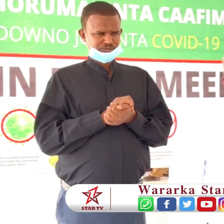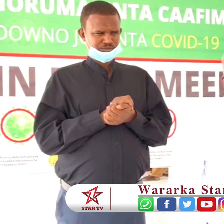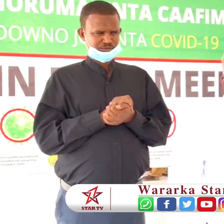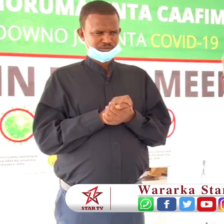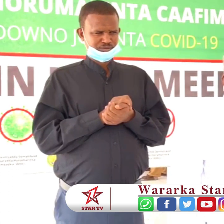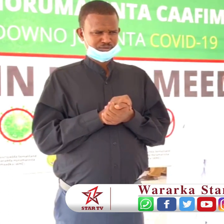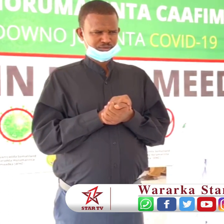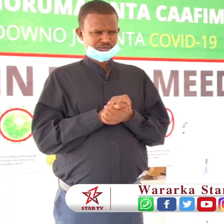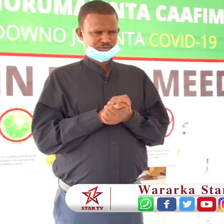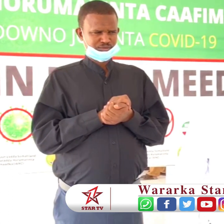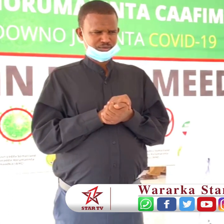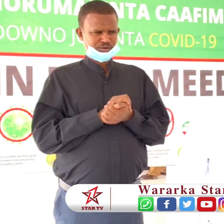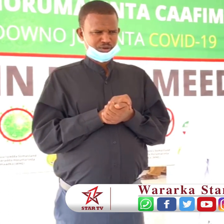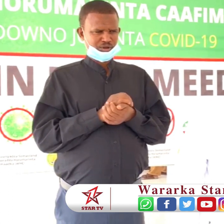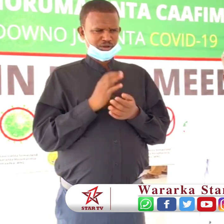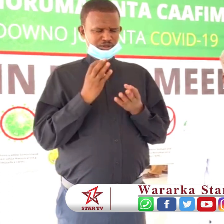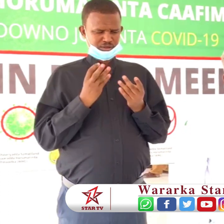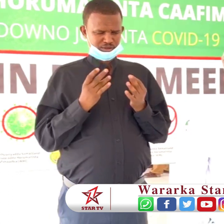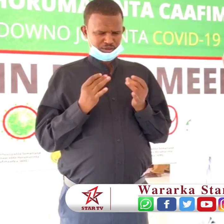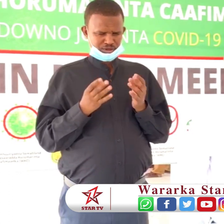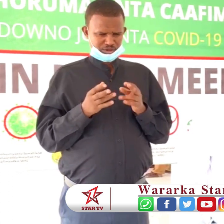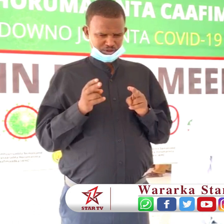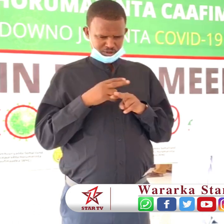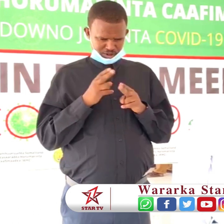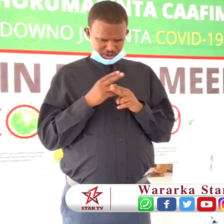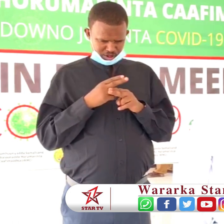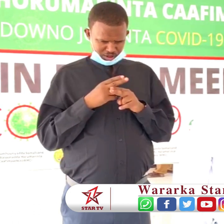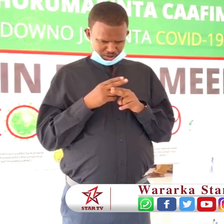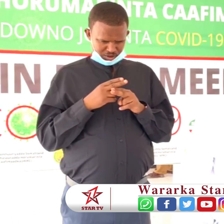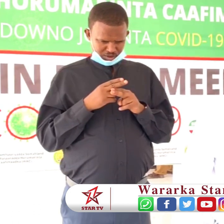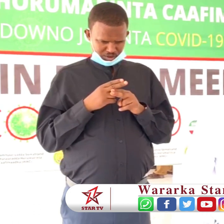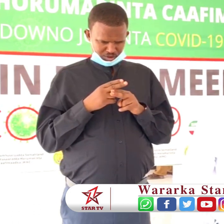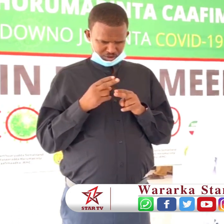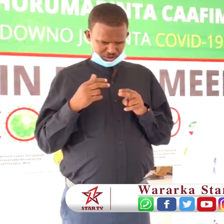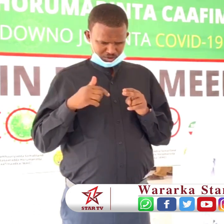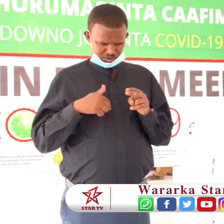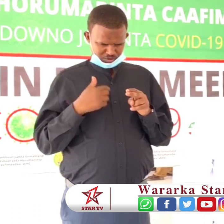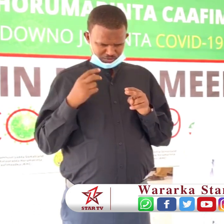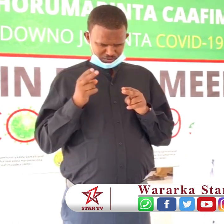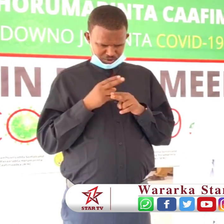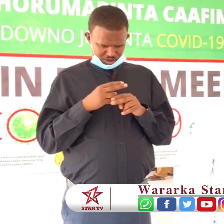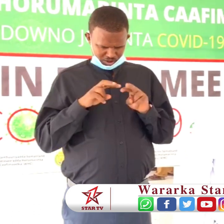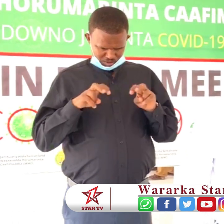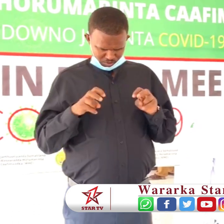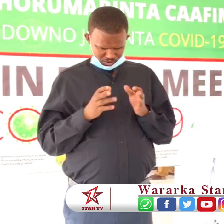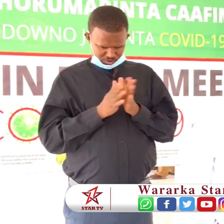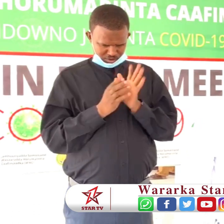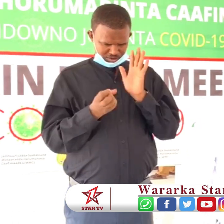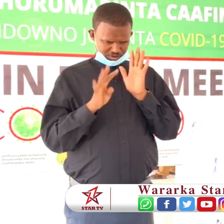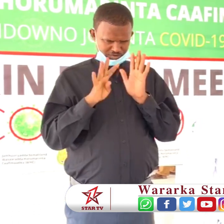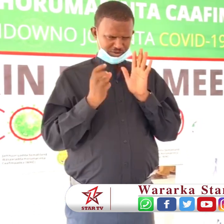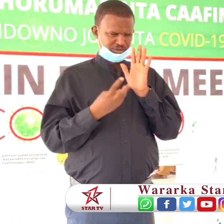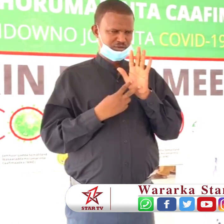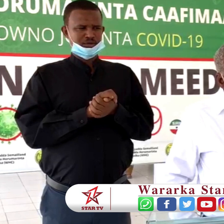sameeyey 24 saacadood ee lasoo dhaafay. Sidaasi waxaa warbaahinta u sheegay madaxa xidhiidhka wasaaradda horumarinta caafimaadka Soomaaliland